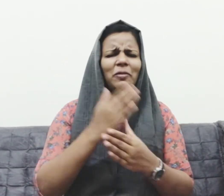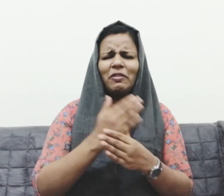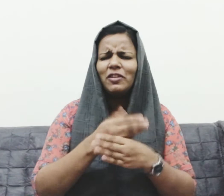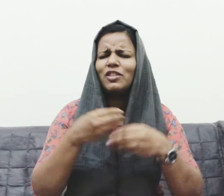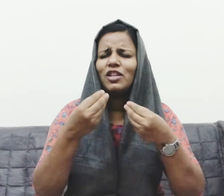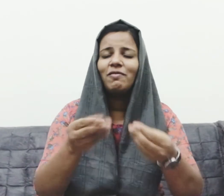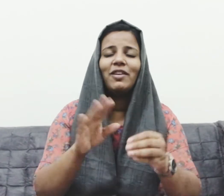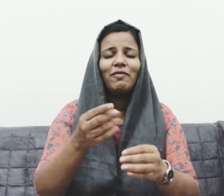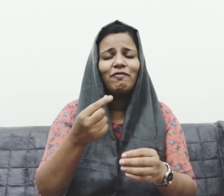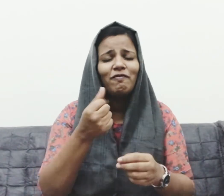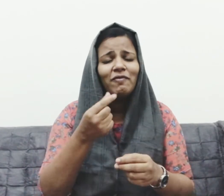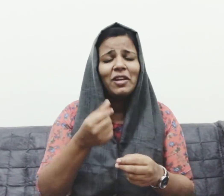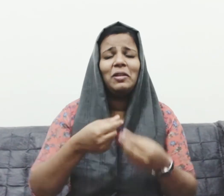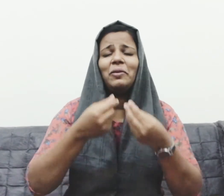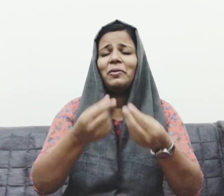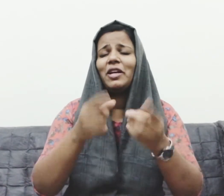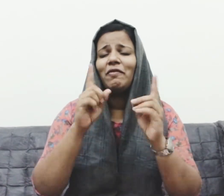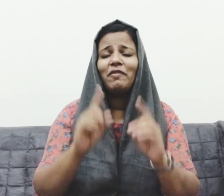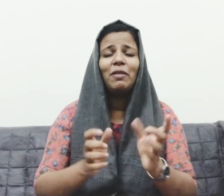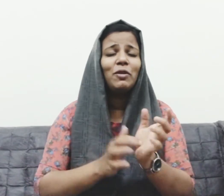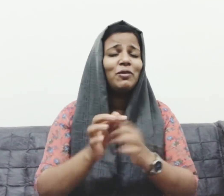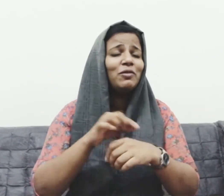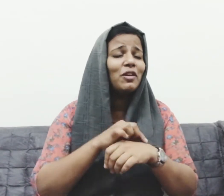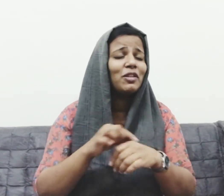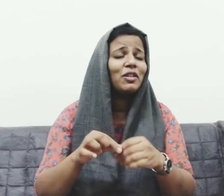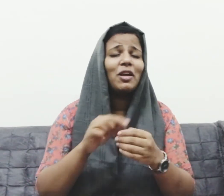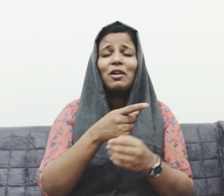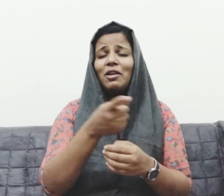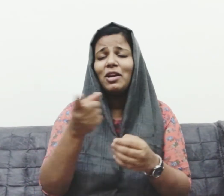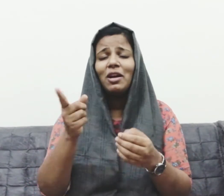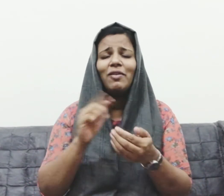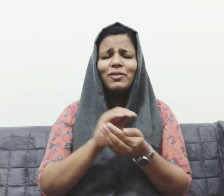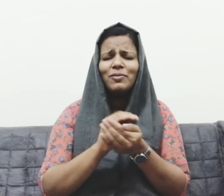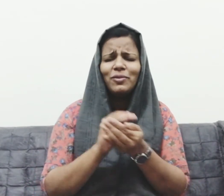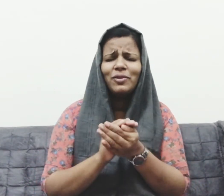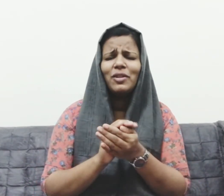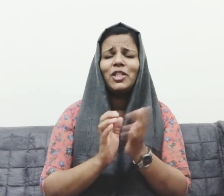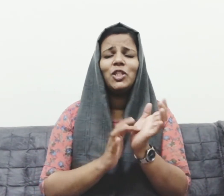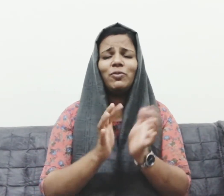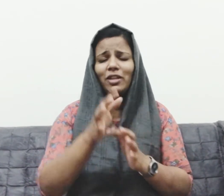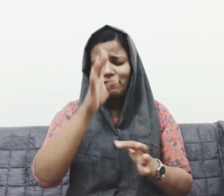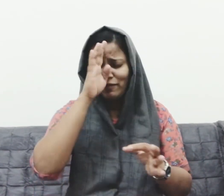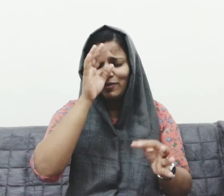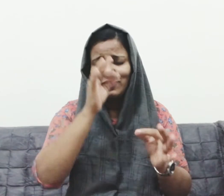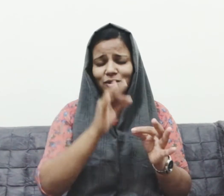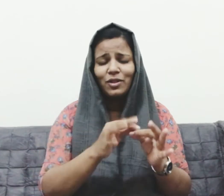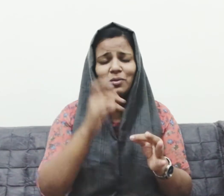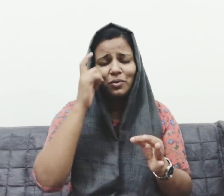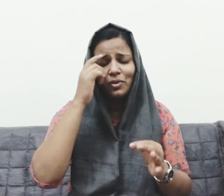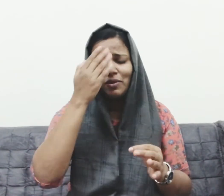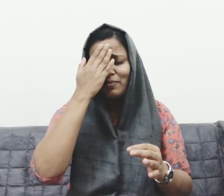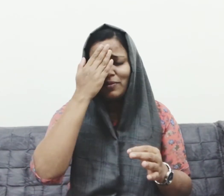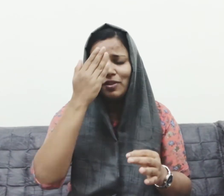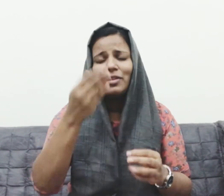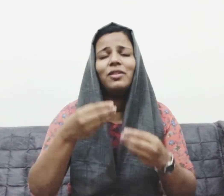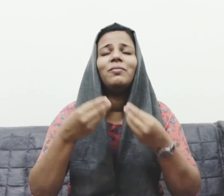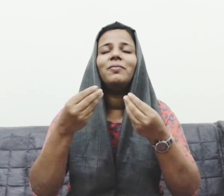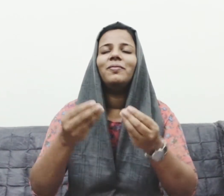കുഞ്ഞുങ്ങളെ മാനിക്കുന്ന കൃപകൾക്കായി സ്തോത്രം. അങ്ങയുടെ തിരുരക്തത്തിൻ മറവിൽ തൻ്റെ കുഞ്ഞുങ്ങളെ മറച്ചുകൊള്ളുന്ന ദൈവത്തിൻ്റെ വിശ്വസ്തതയ്ക്കായിട്ട് ഞങ്ങൾ നന്ദി പറയുന്നു. രോഗികൾ